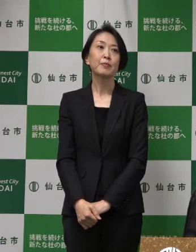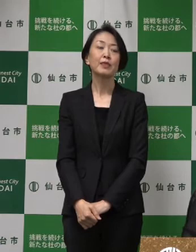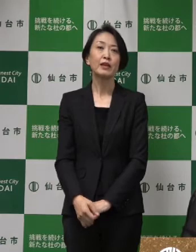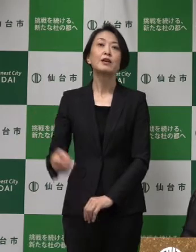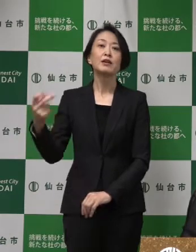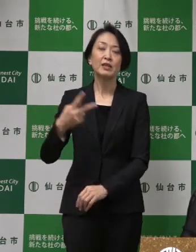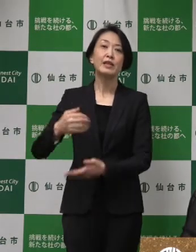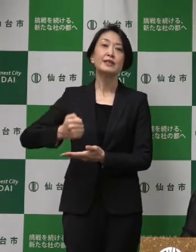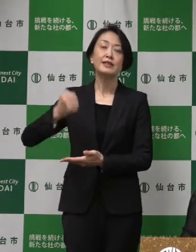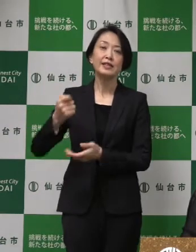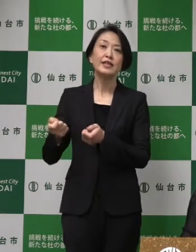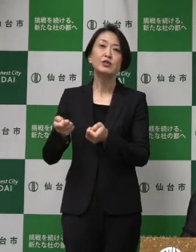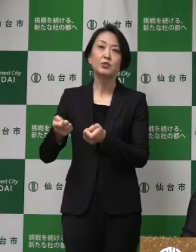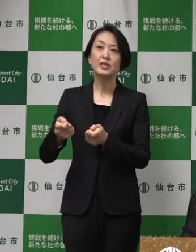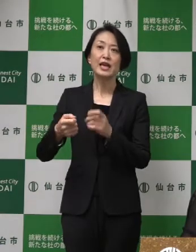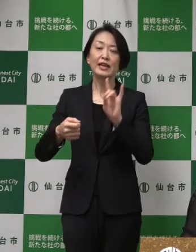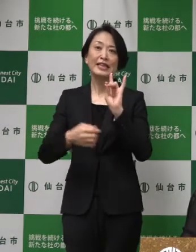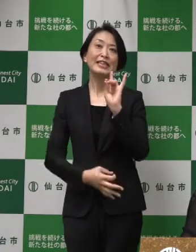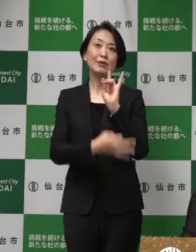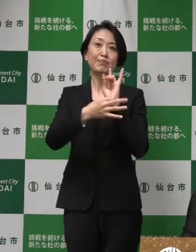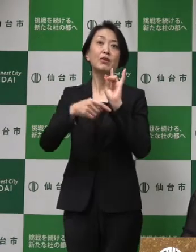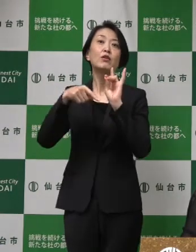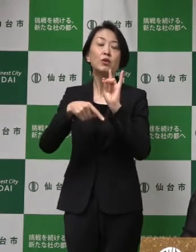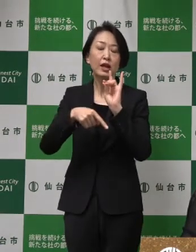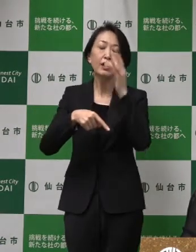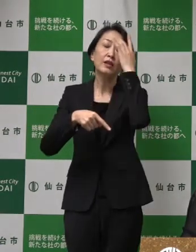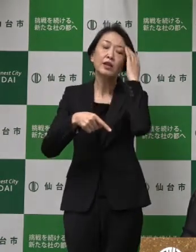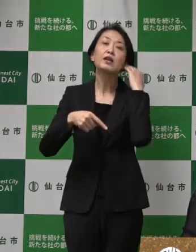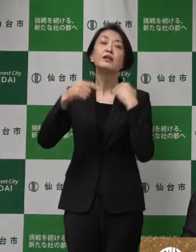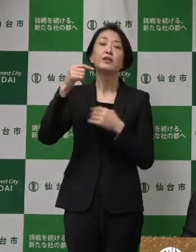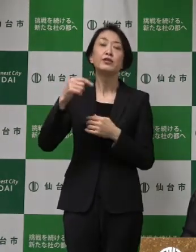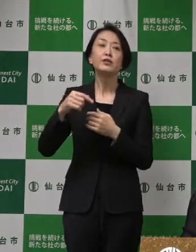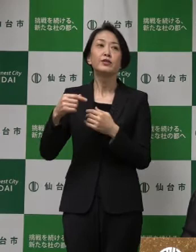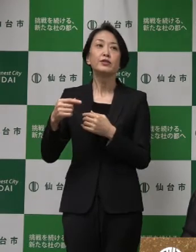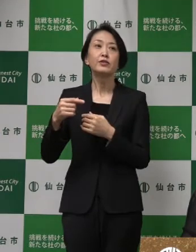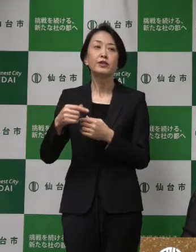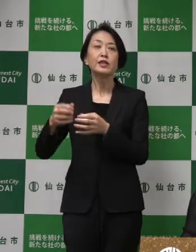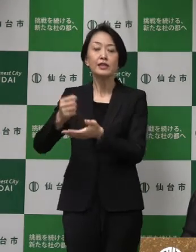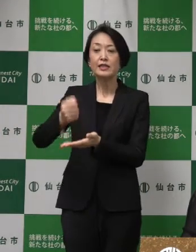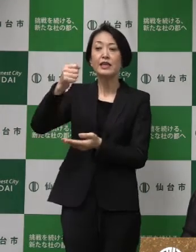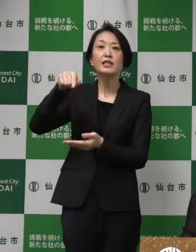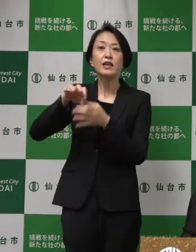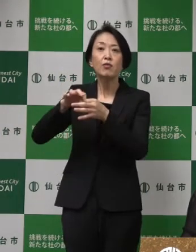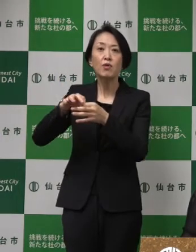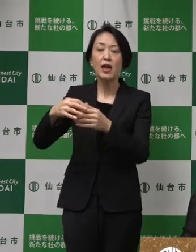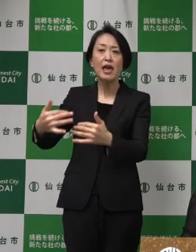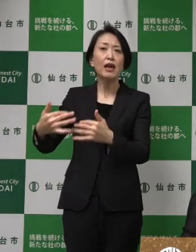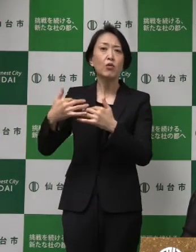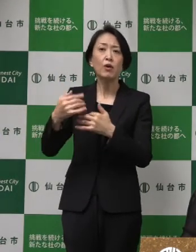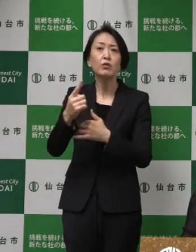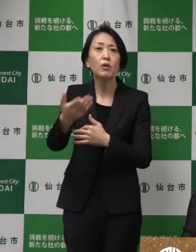金のところへの積み立てというのも使われていると思います。市の財政への影響というのはどのように見られているかお願いいたします